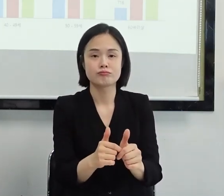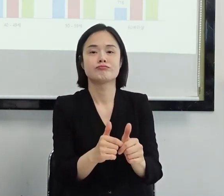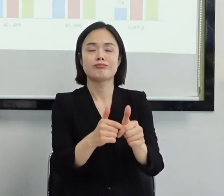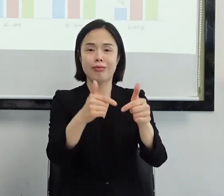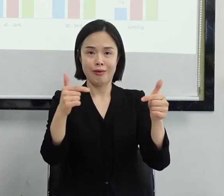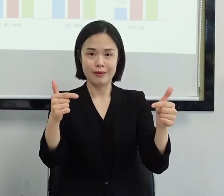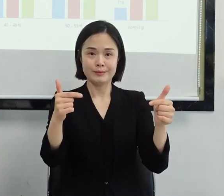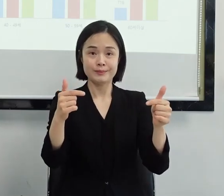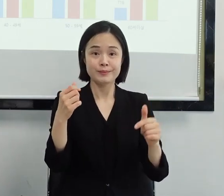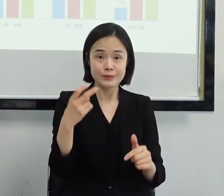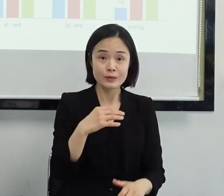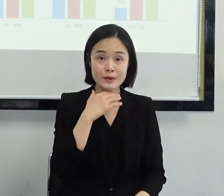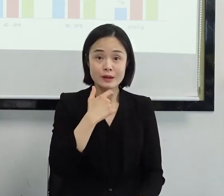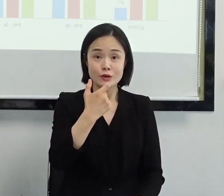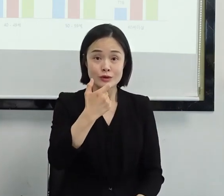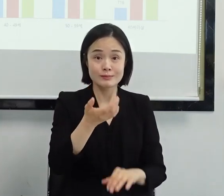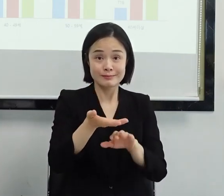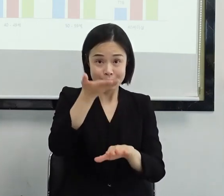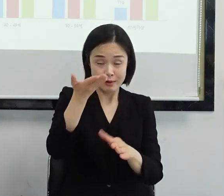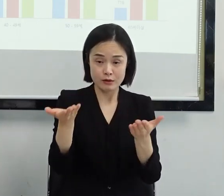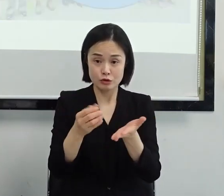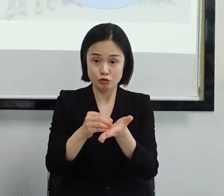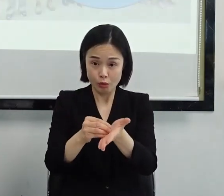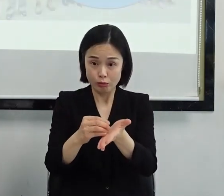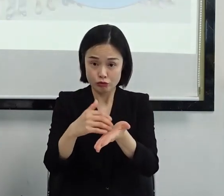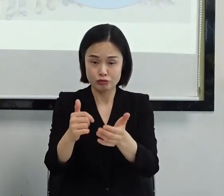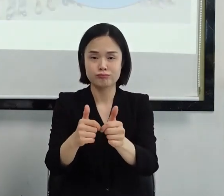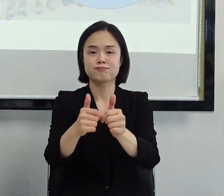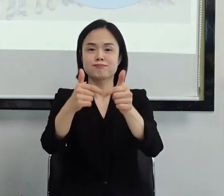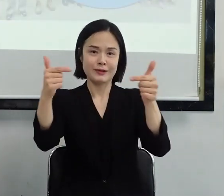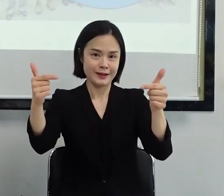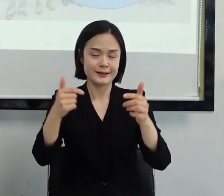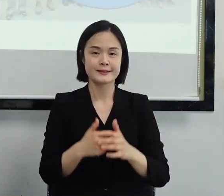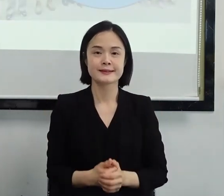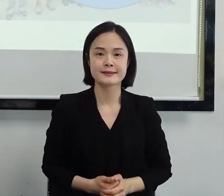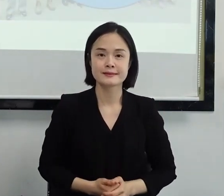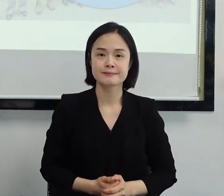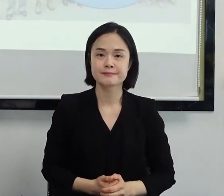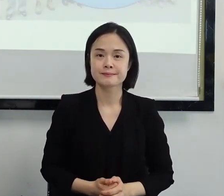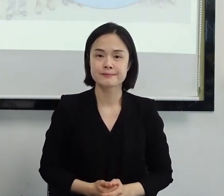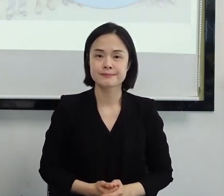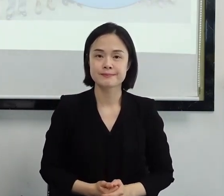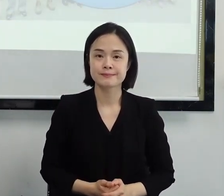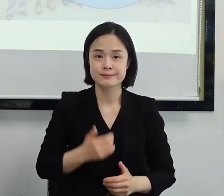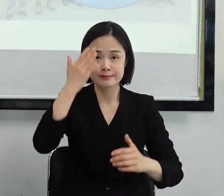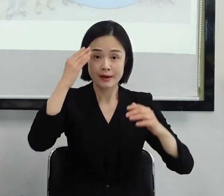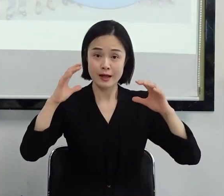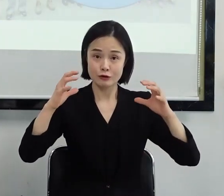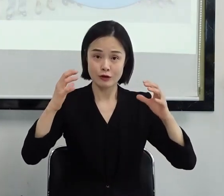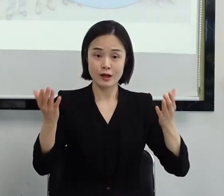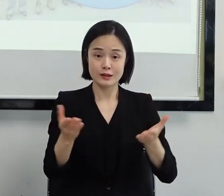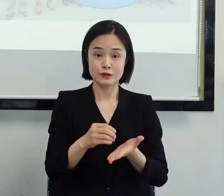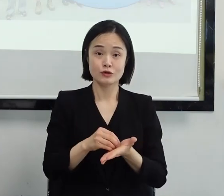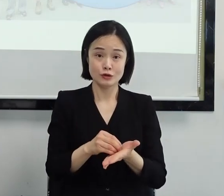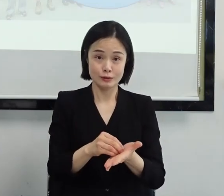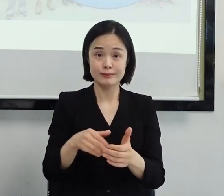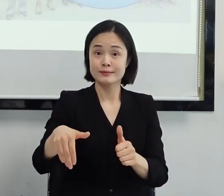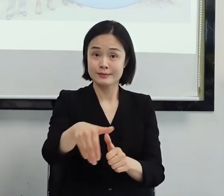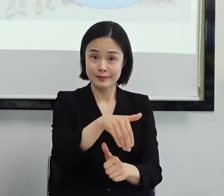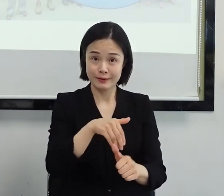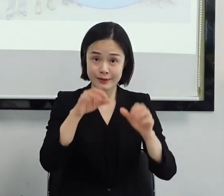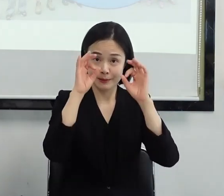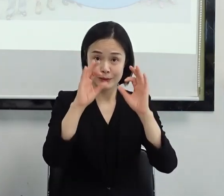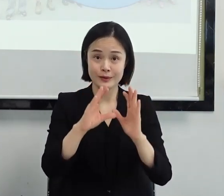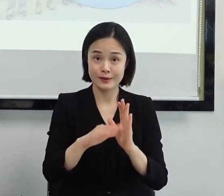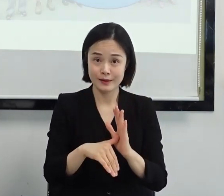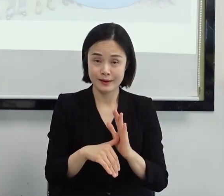이상도 굉장히 많이 늘었습니다. 그래서 전체적으로 이제 우리나라의 취업 시장을 보면은